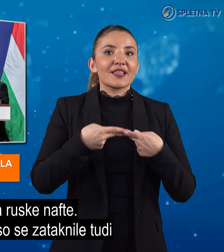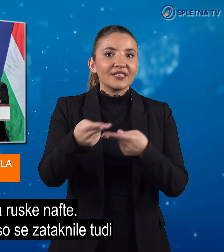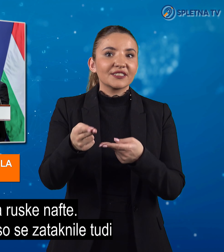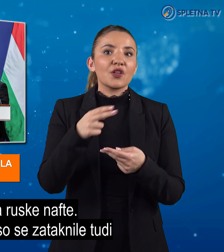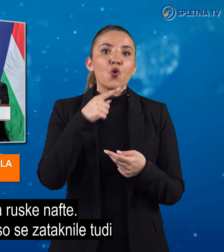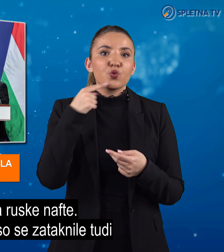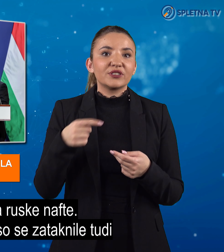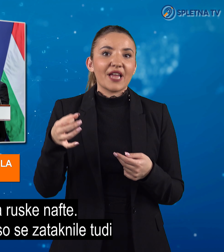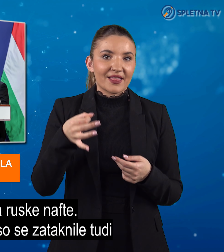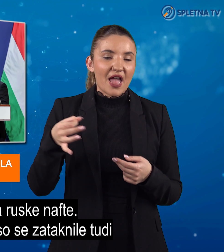nafte.